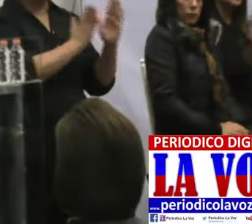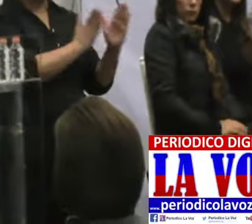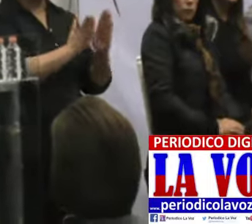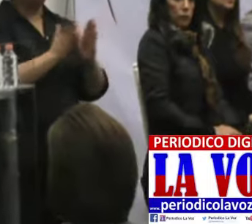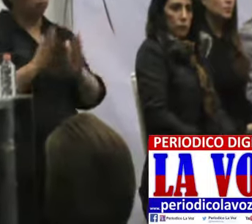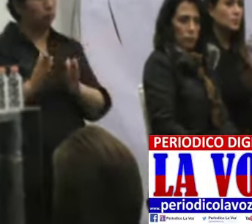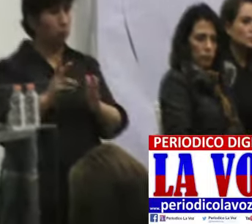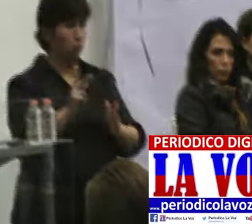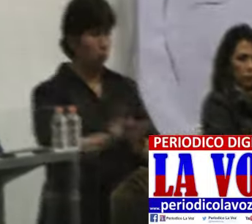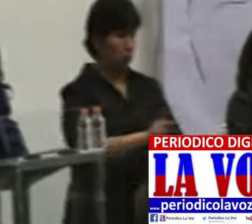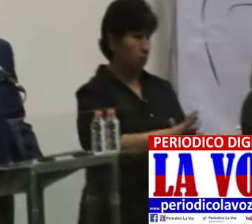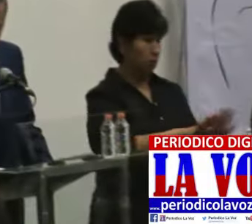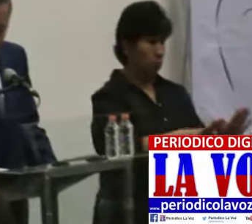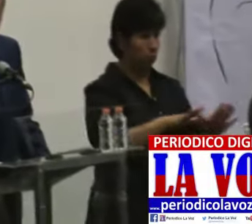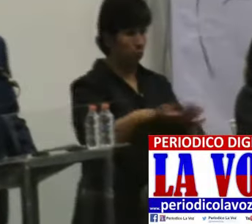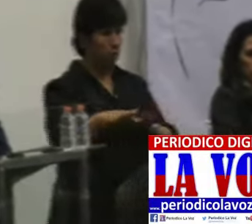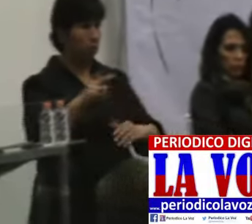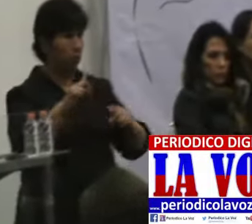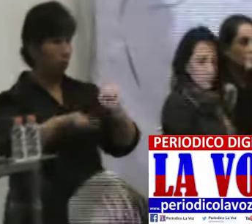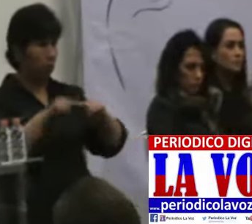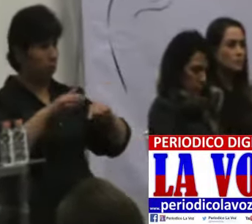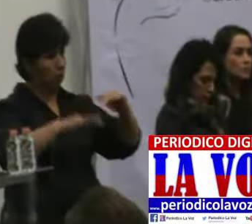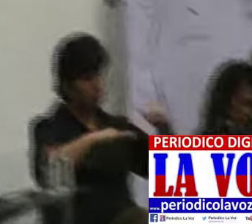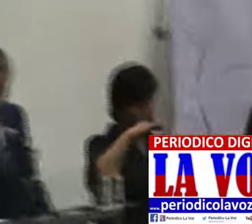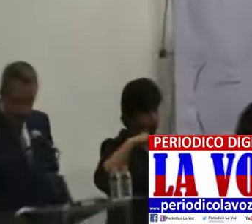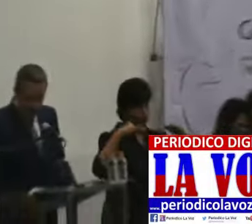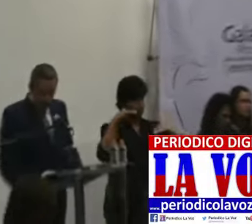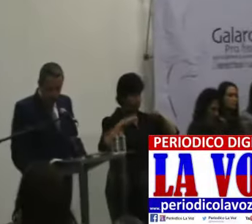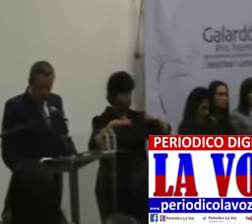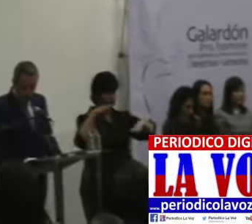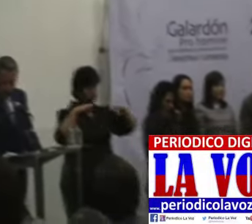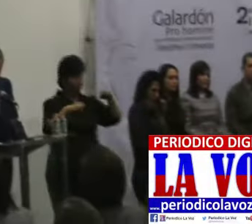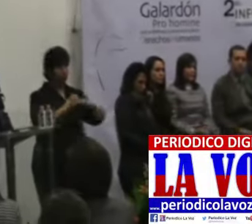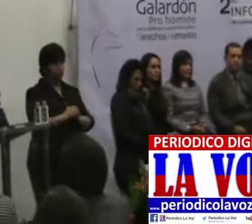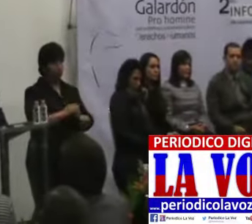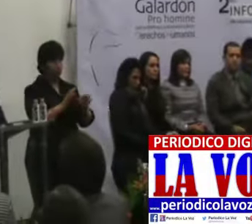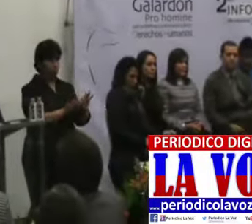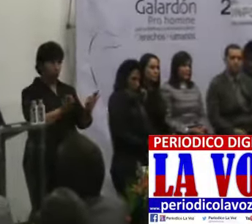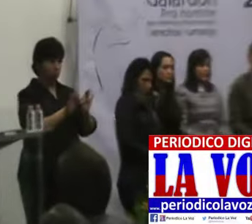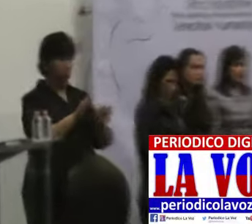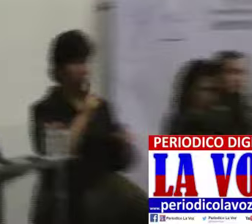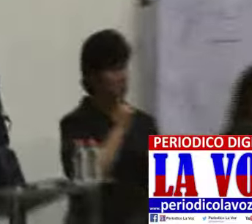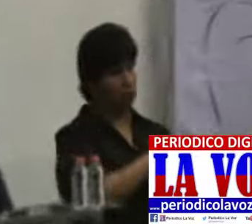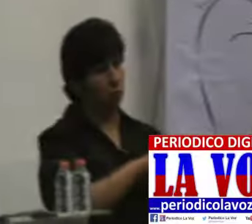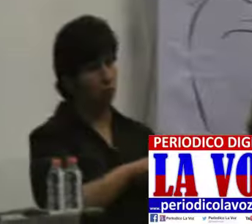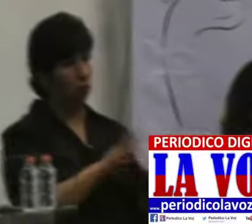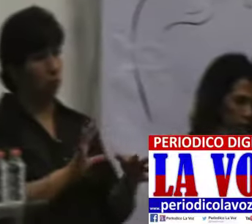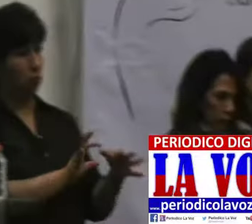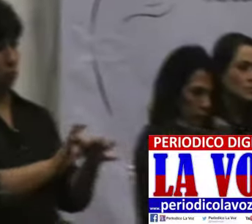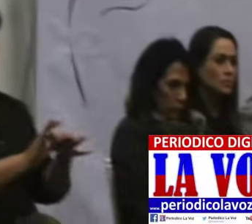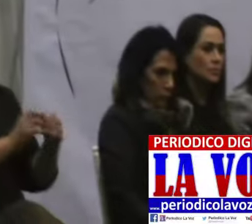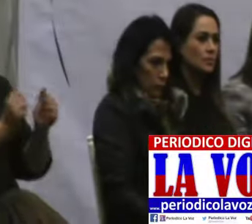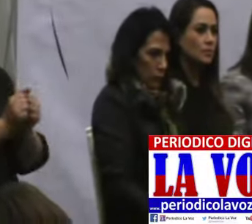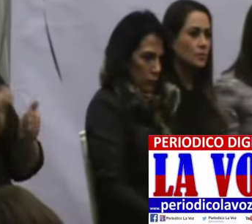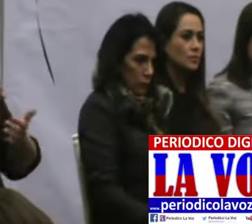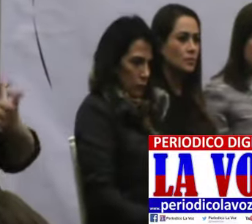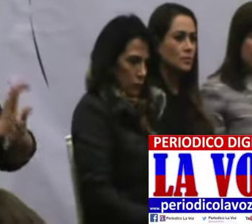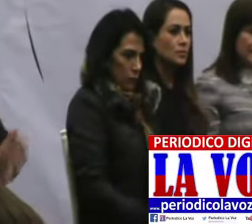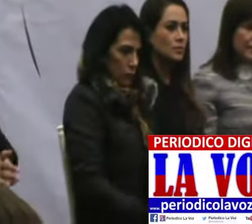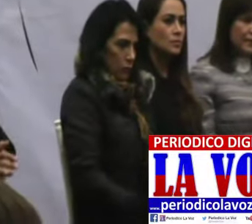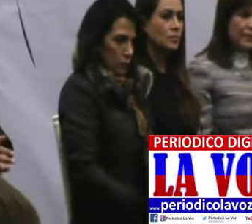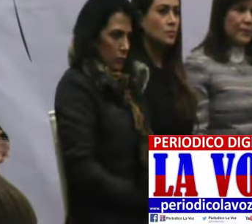población, objeto del curso y rango de edad. Así, entre las más importantes destacan los relacionados con la